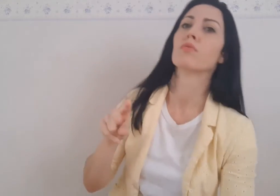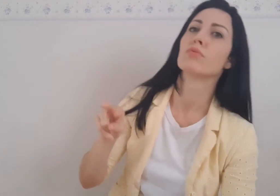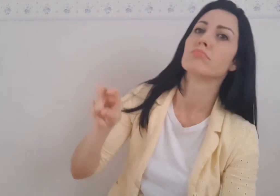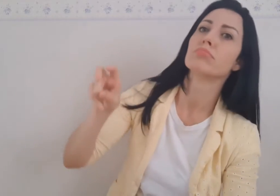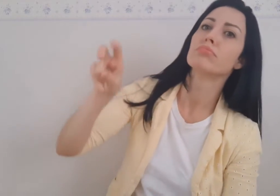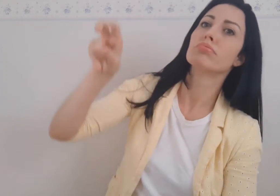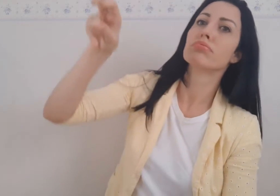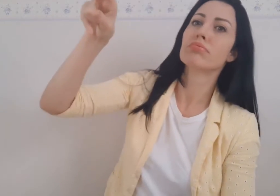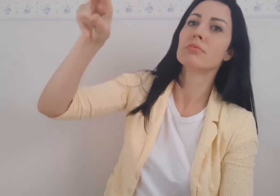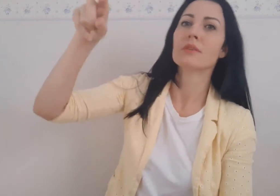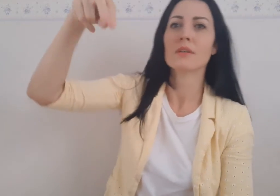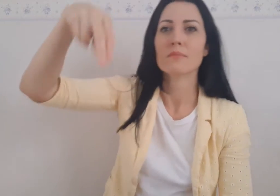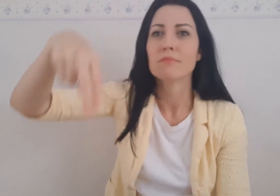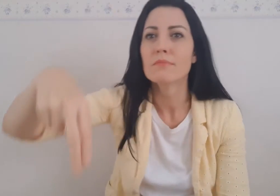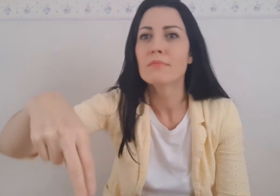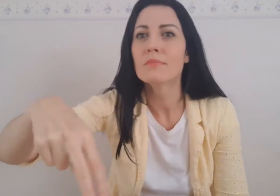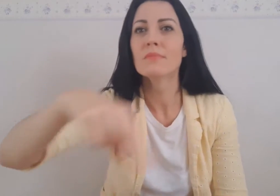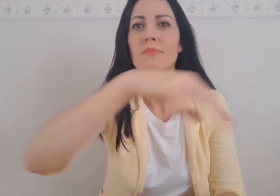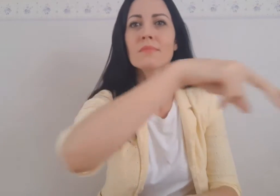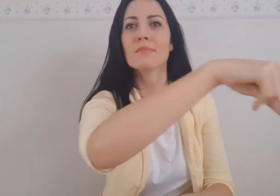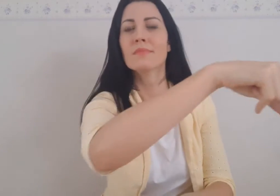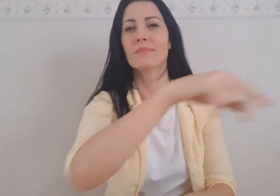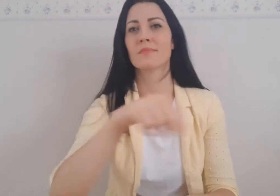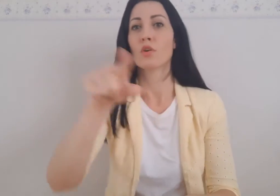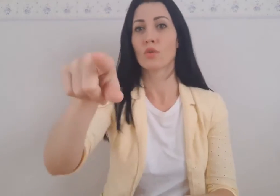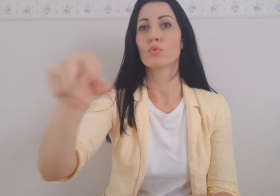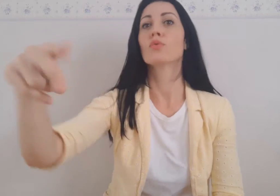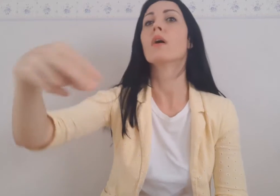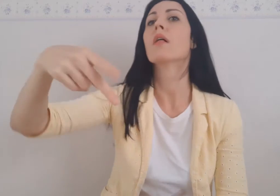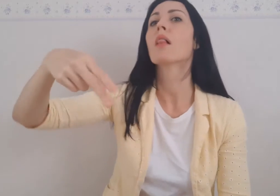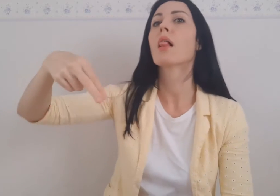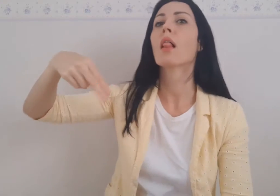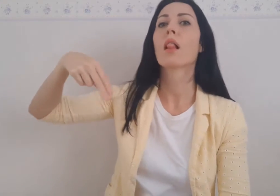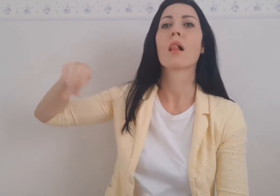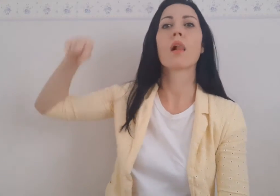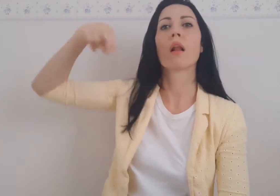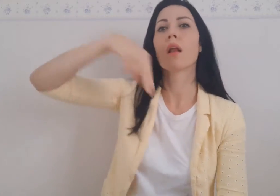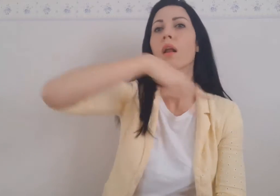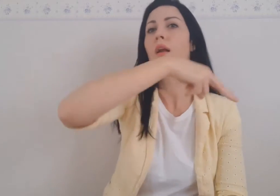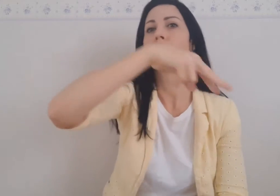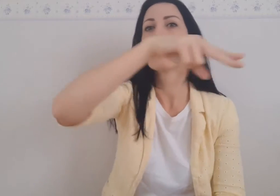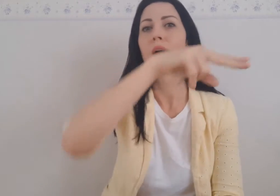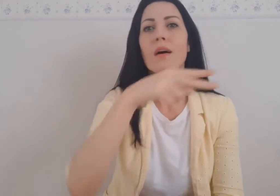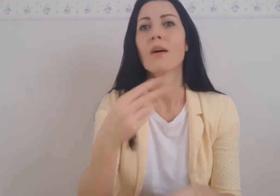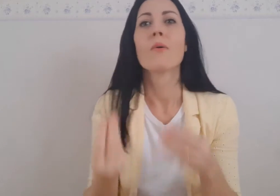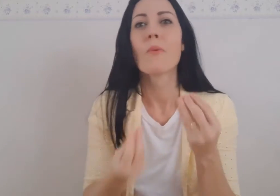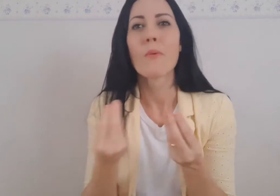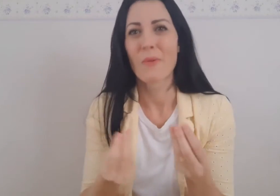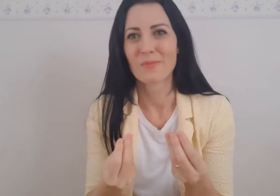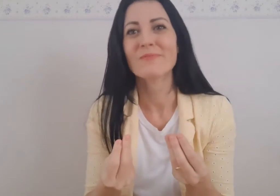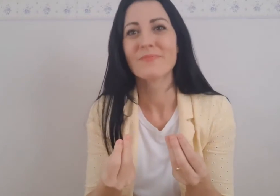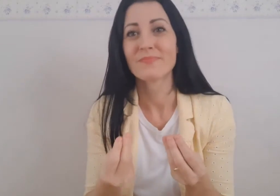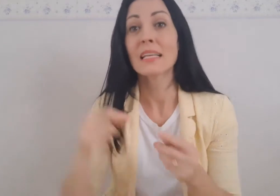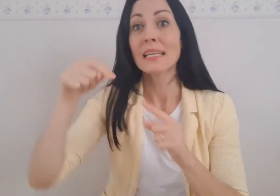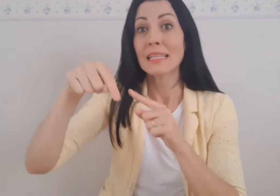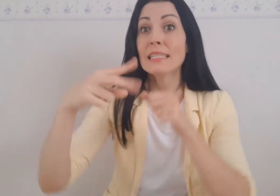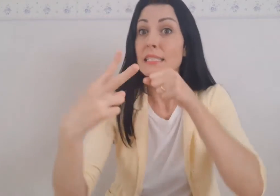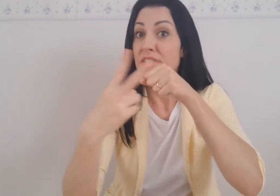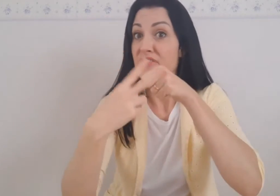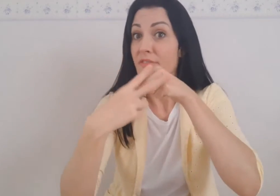para cá, eu subi, eu desci. Você veio até mim ou como?